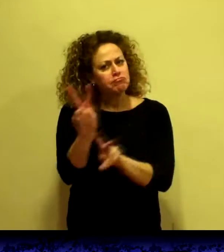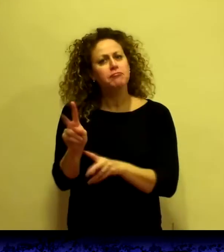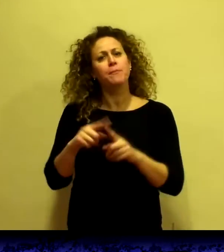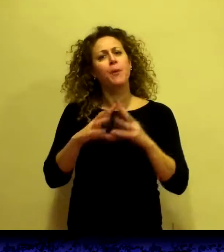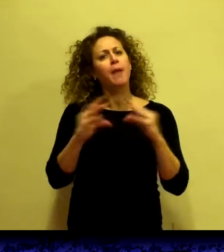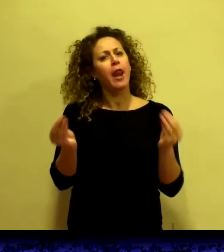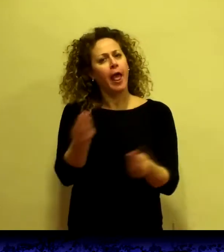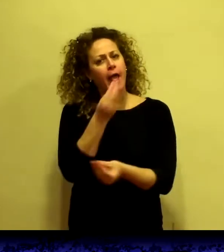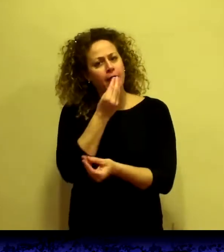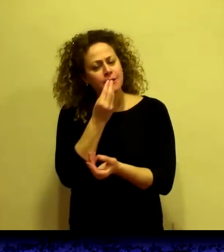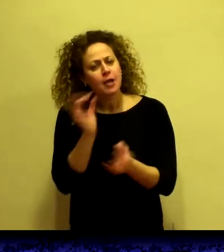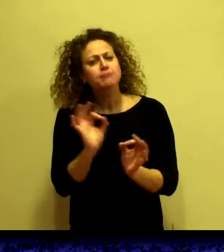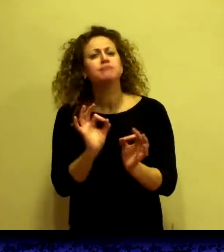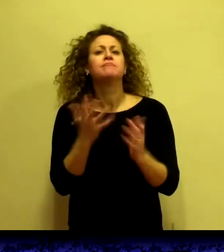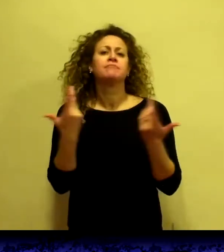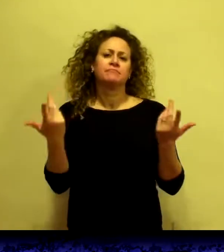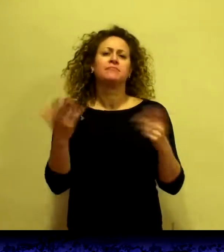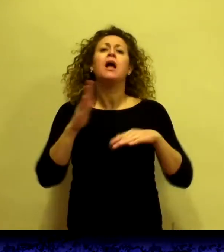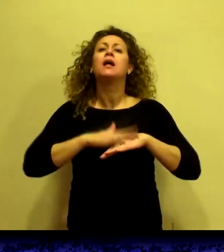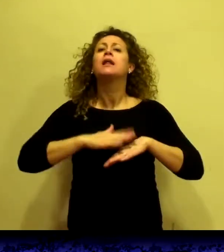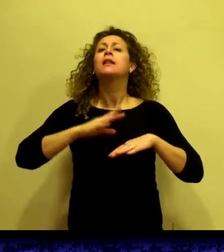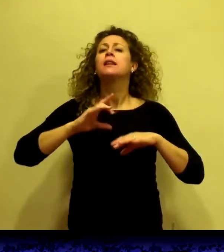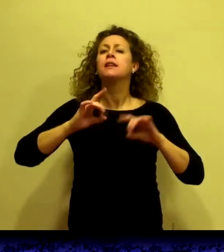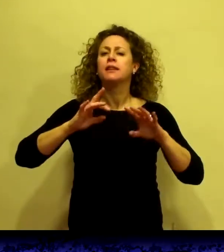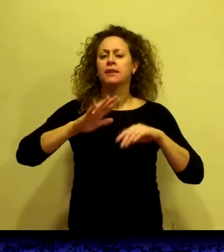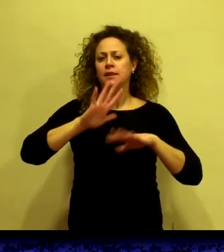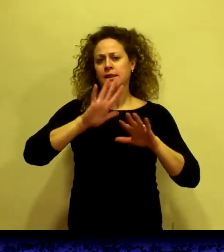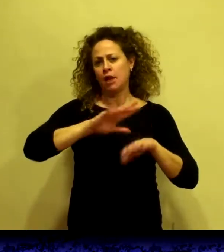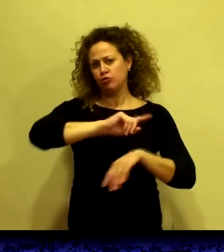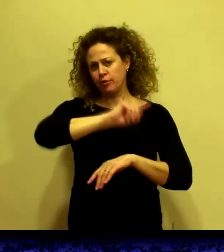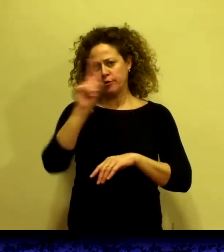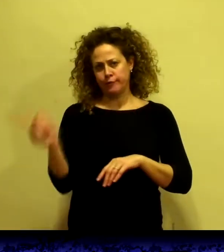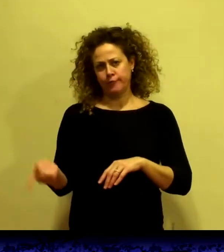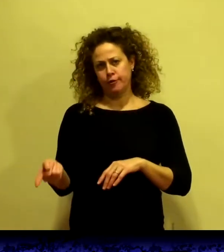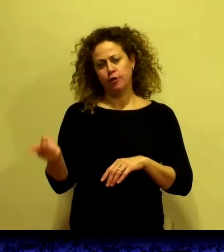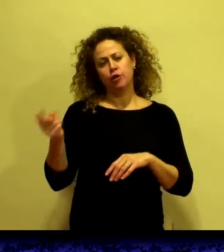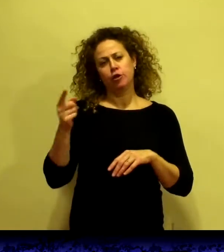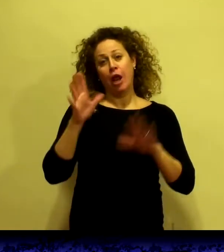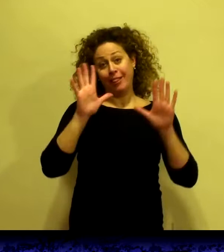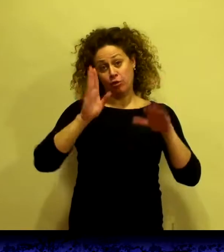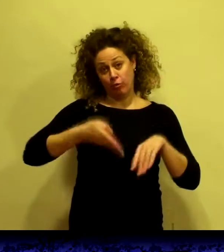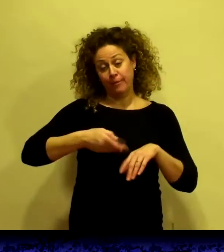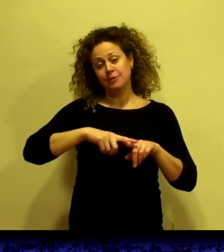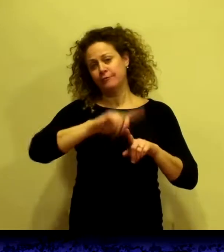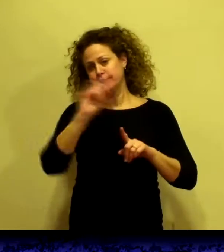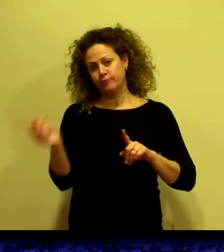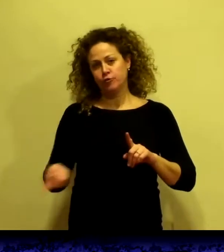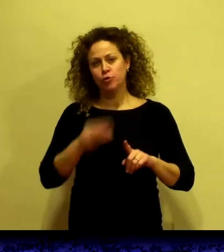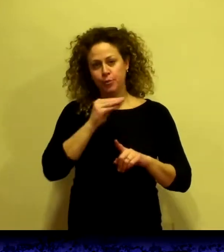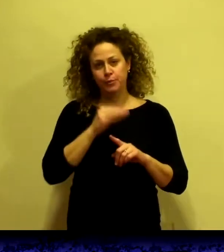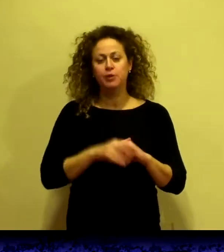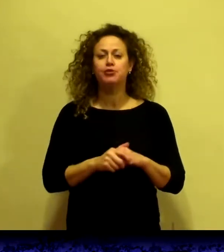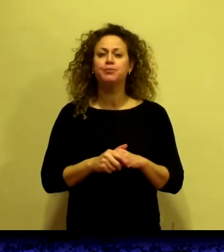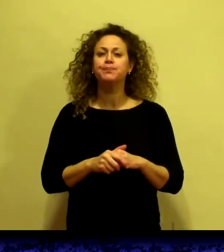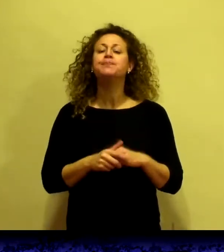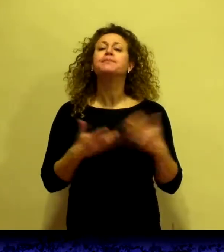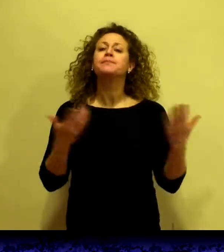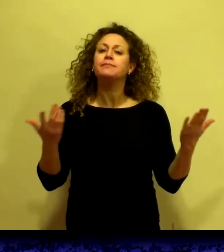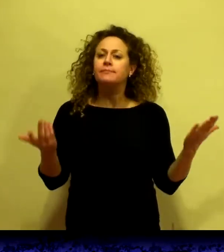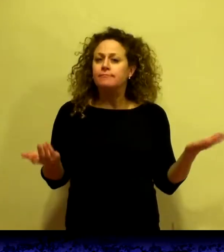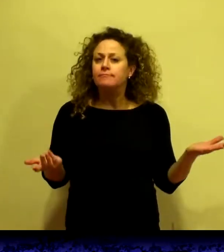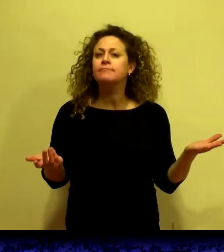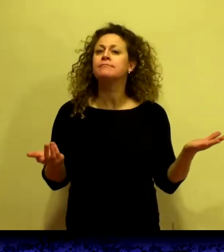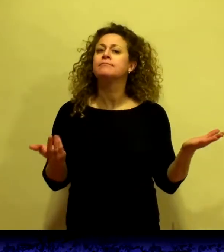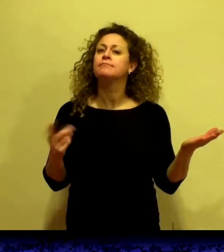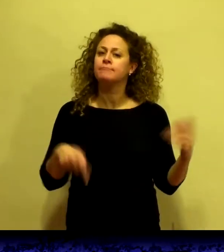Basta, non è un programma di videogiochi. Gli sponsor della Nintendo. Esatto. No, peccato. No. Ario, vieni su. Comunque,